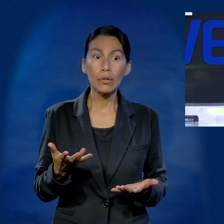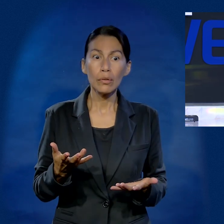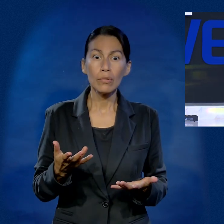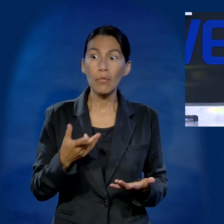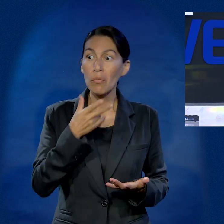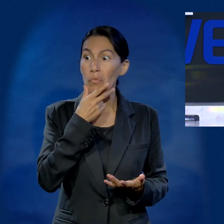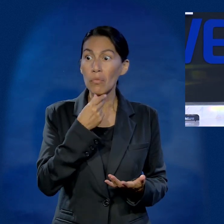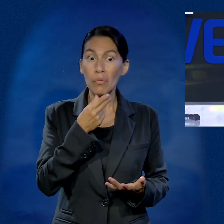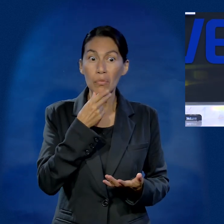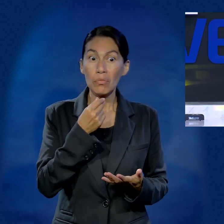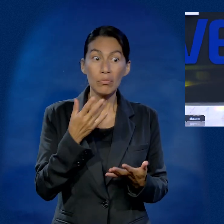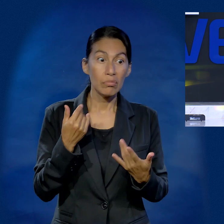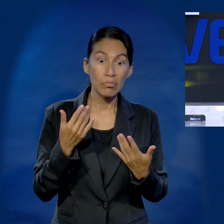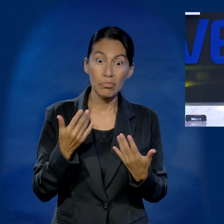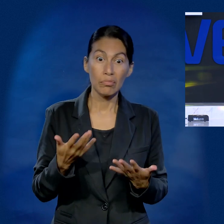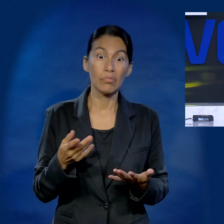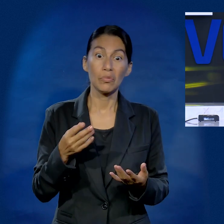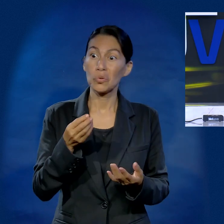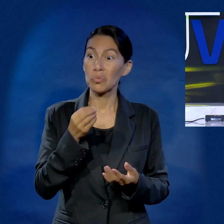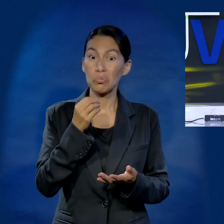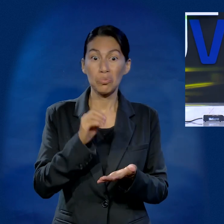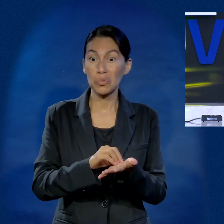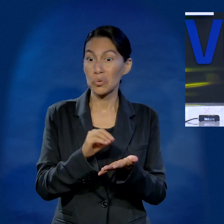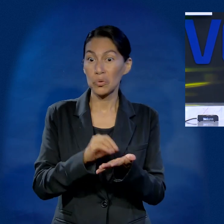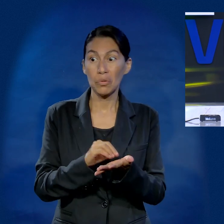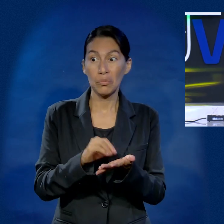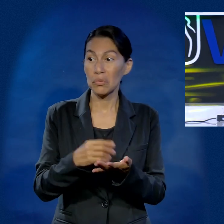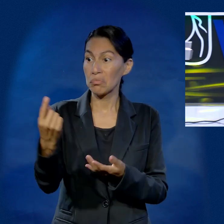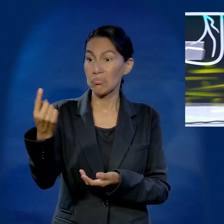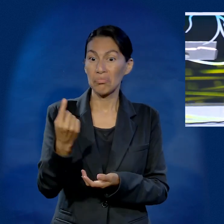llegado el indicado. Ay, pues se me hace que